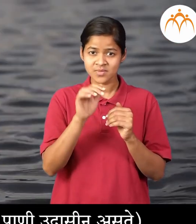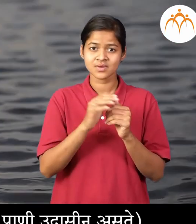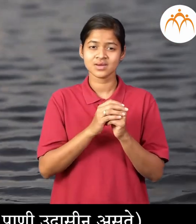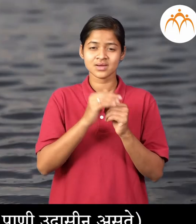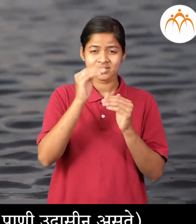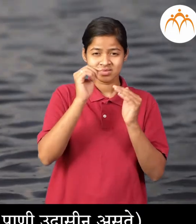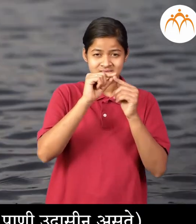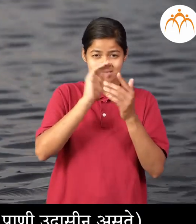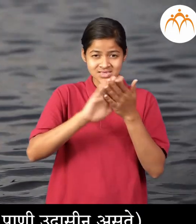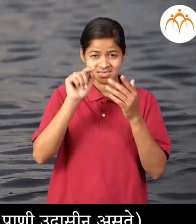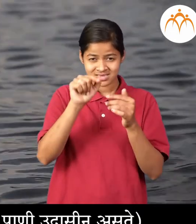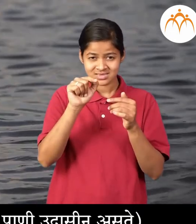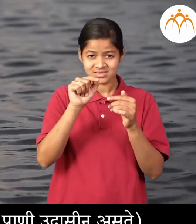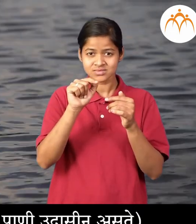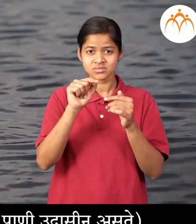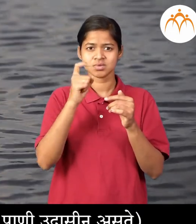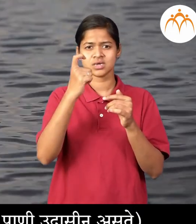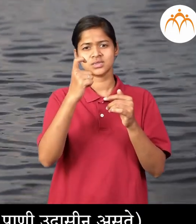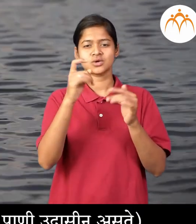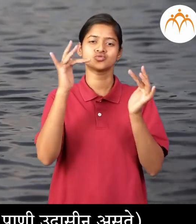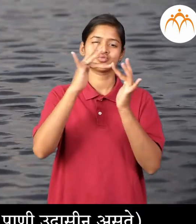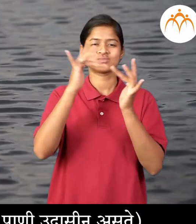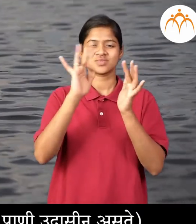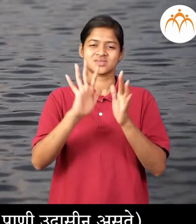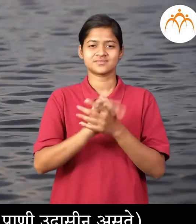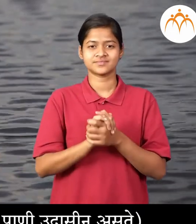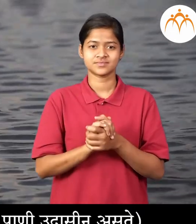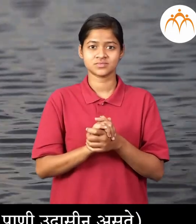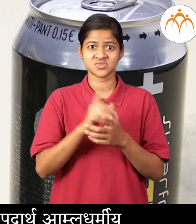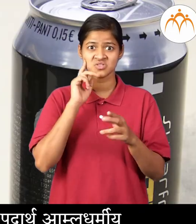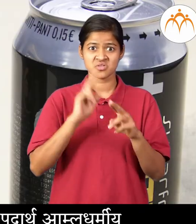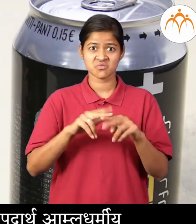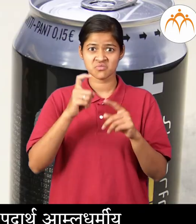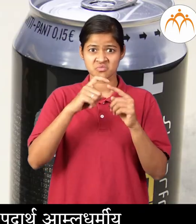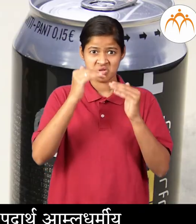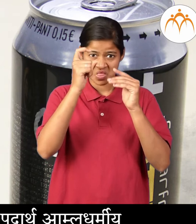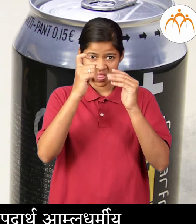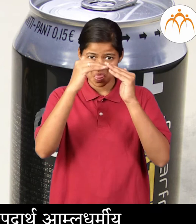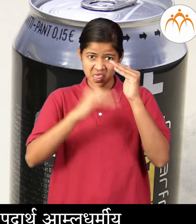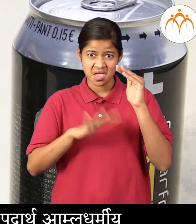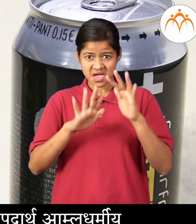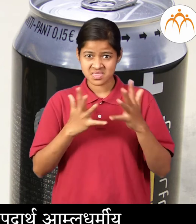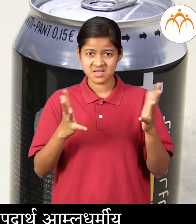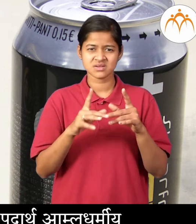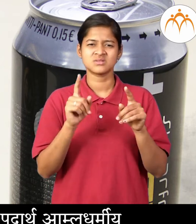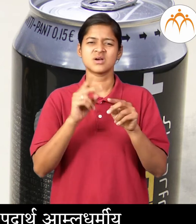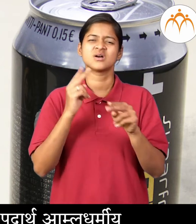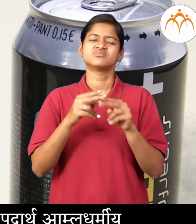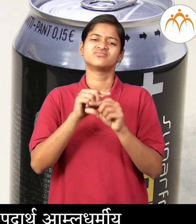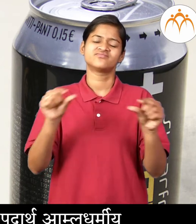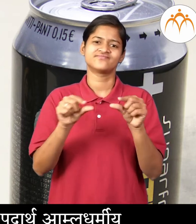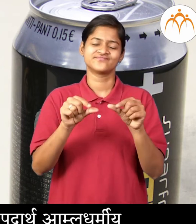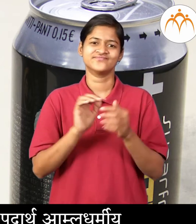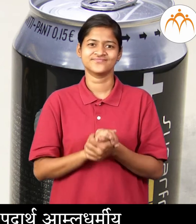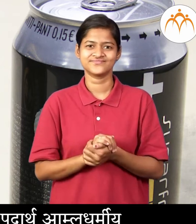सात असतो, मुरुदेस पाणी उदासीन असत, सात पेक्षा कमी सामू असनारे पदार्था,